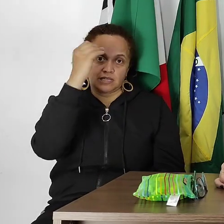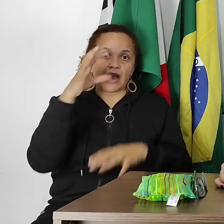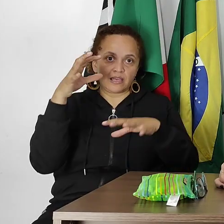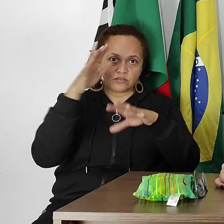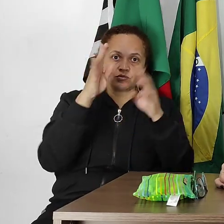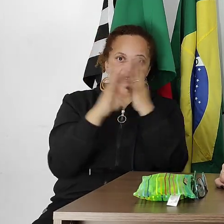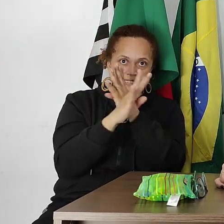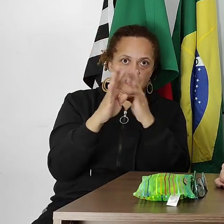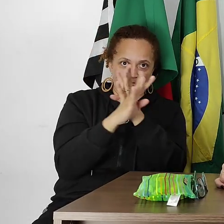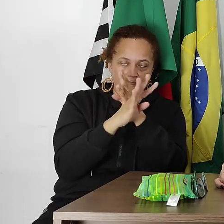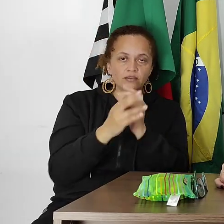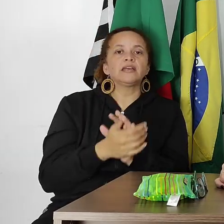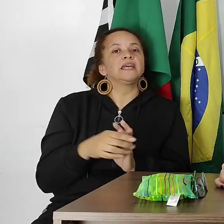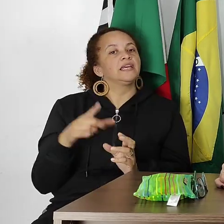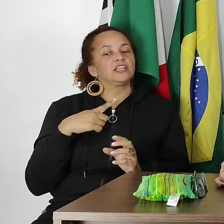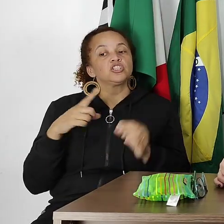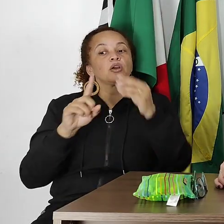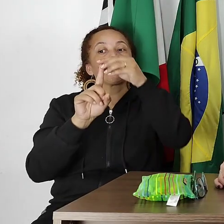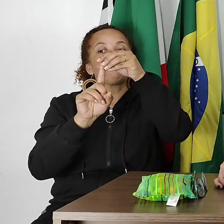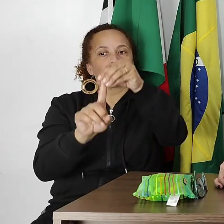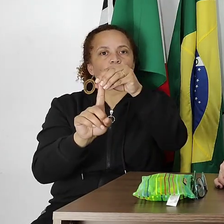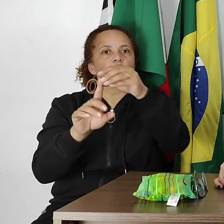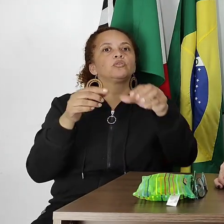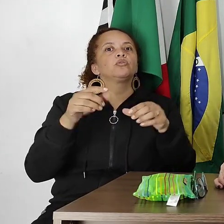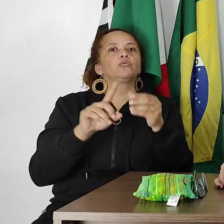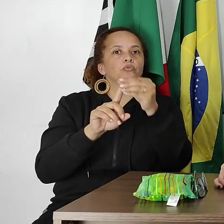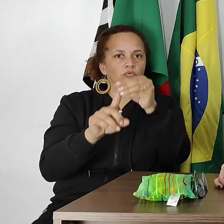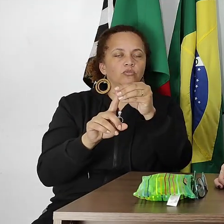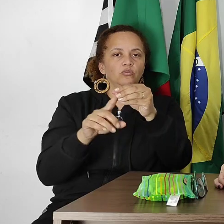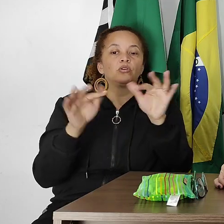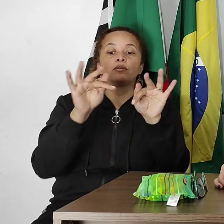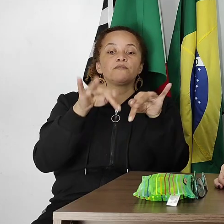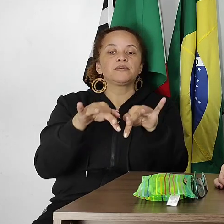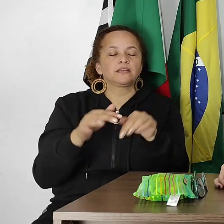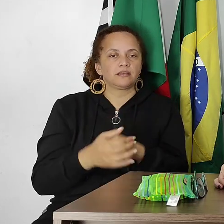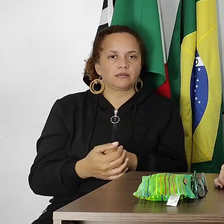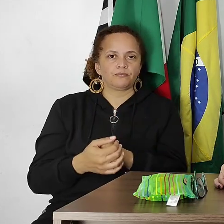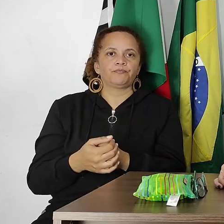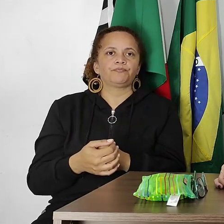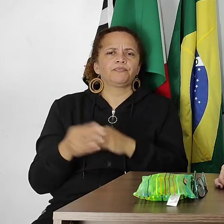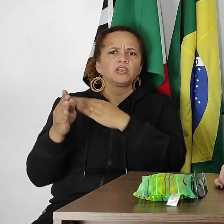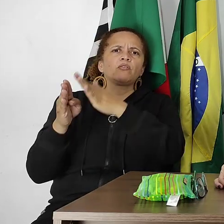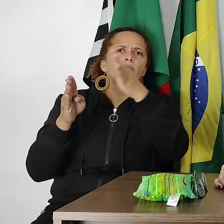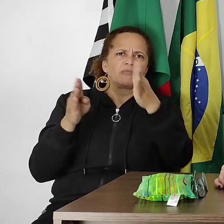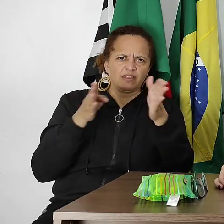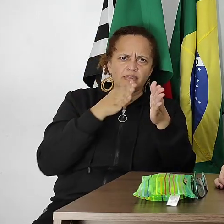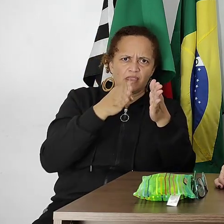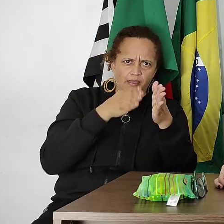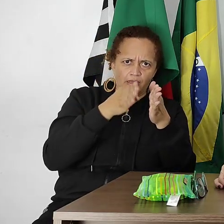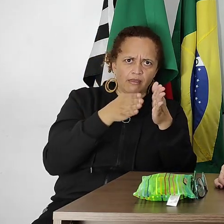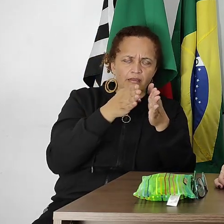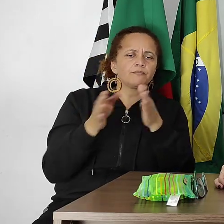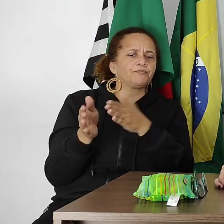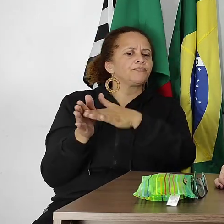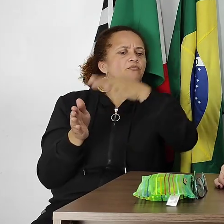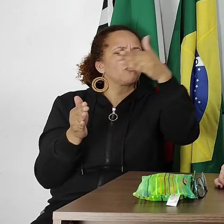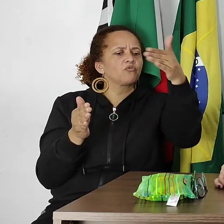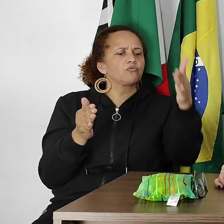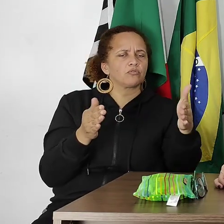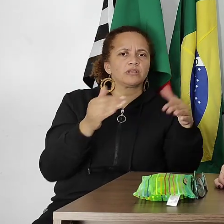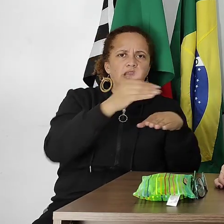final do ponto de ônibus era lá do outro lado da estação de Osasco. E eu